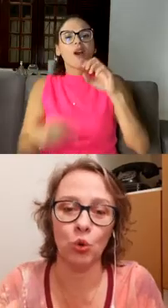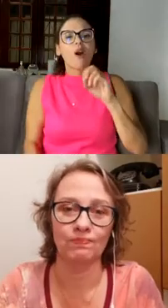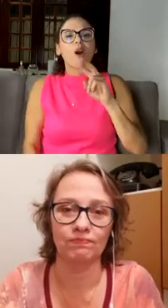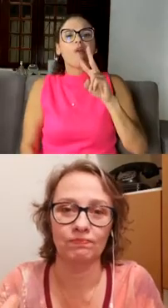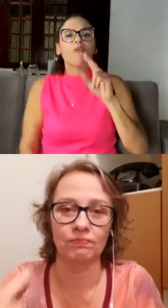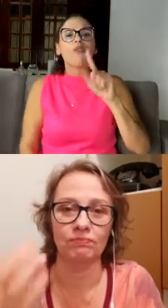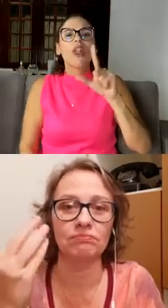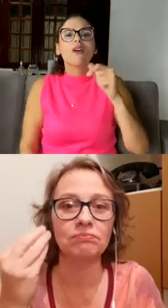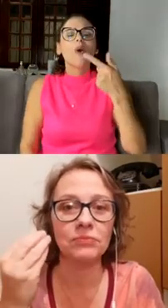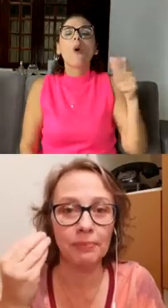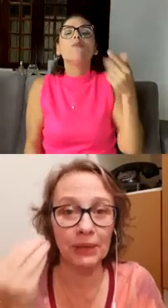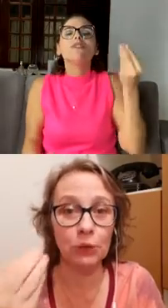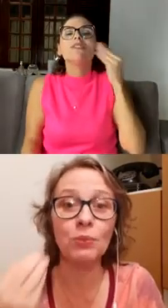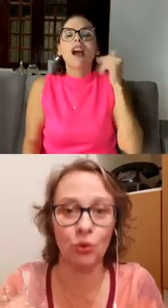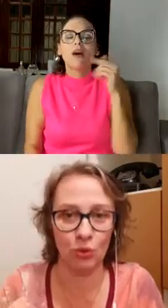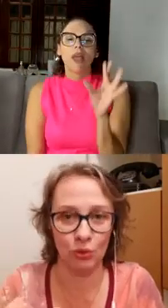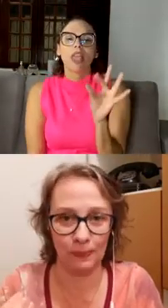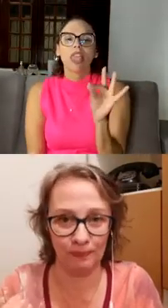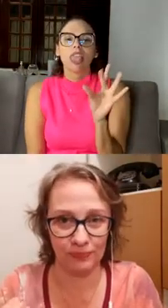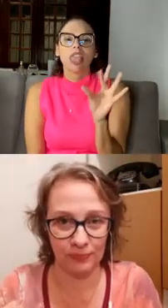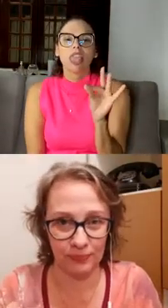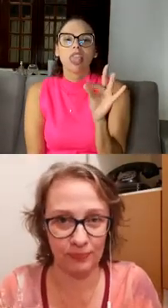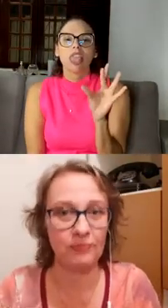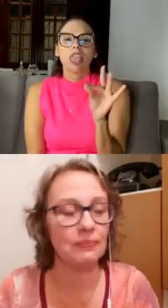Muco. Pelo muco.